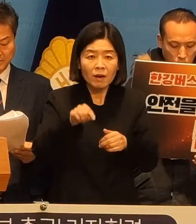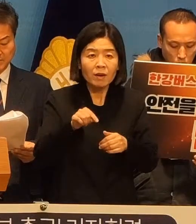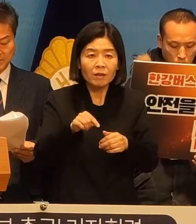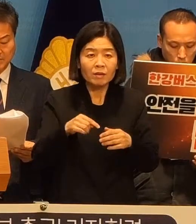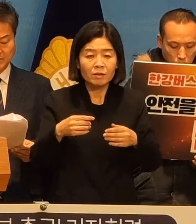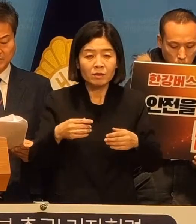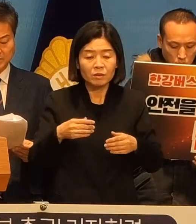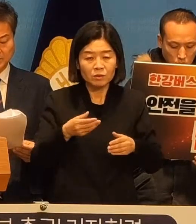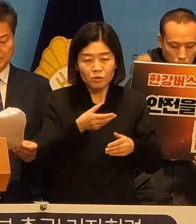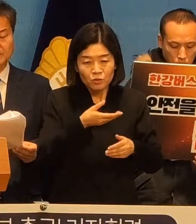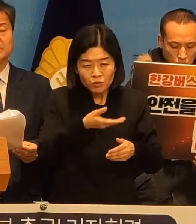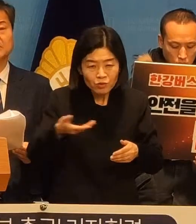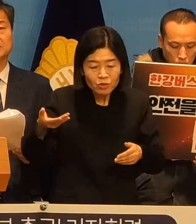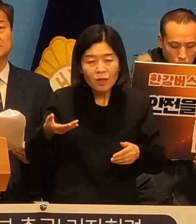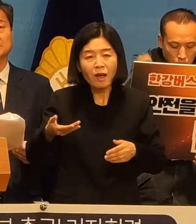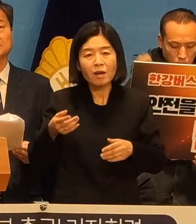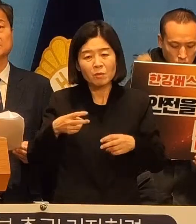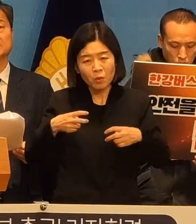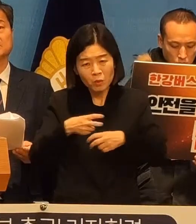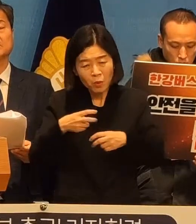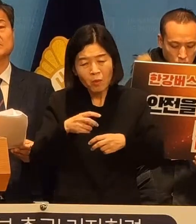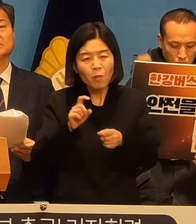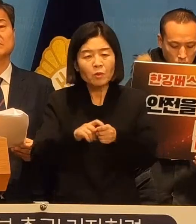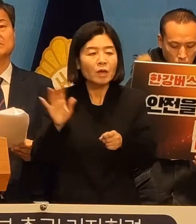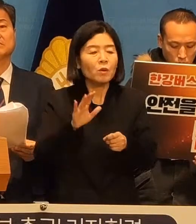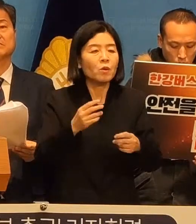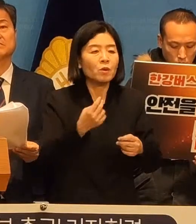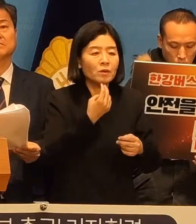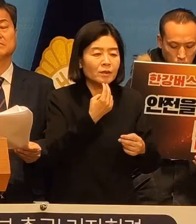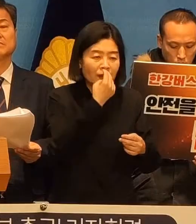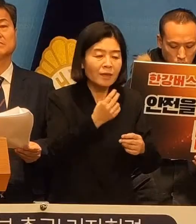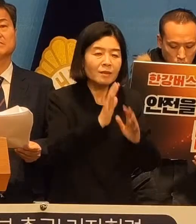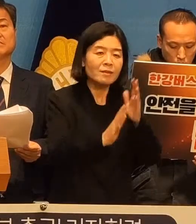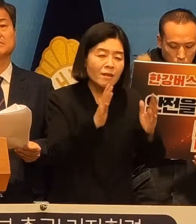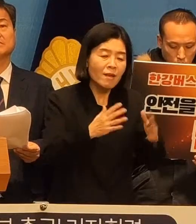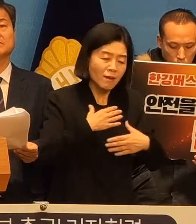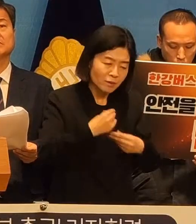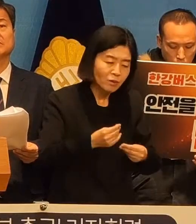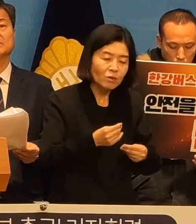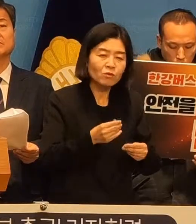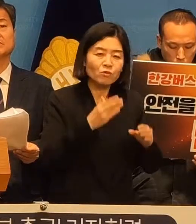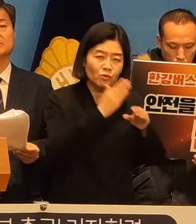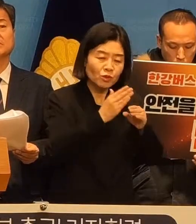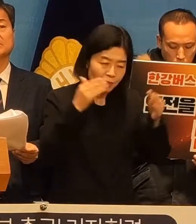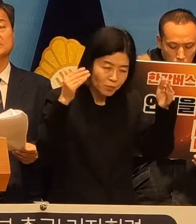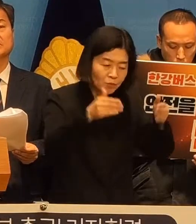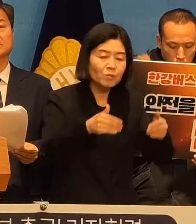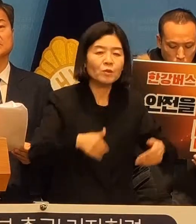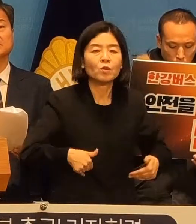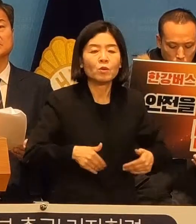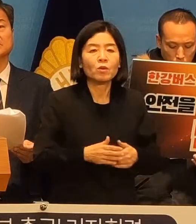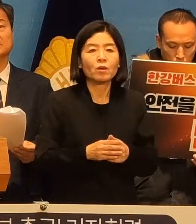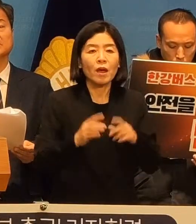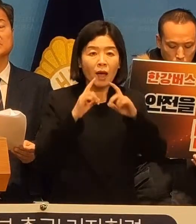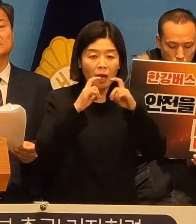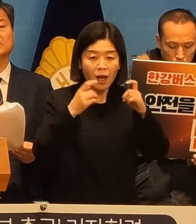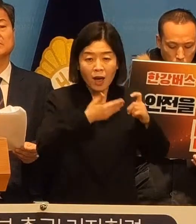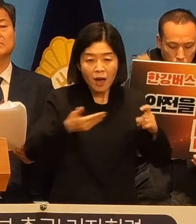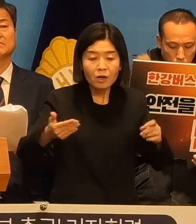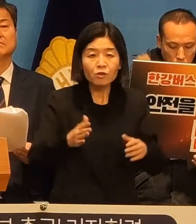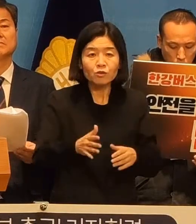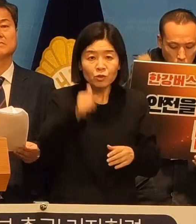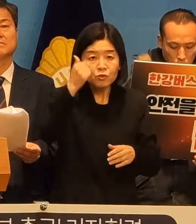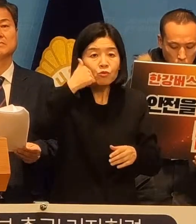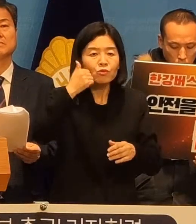아니라 생태와 안전 중심으로 전환해야 합니다. 한강의 주인은 시민이며 한강에